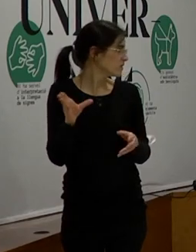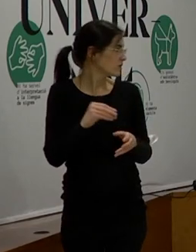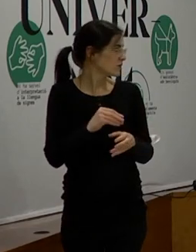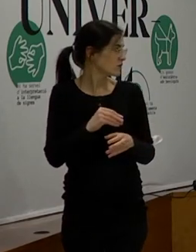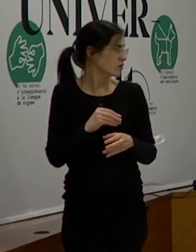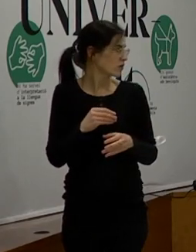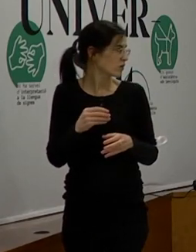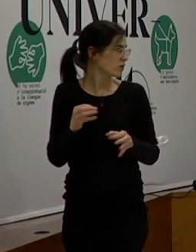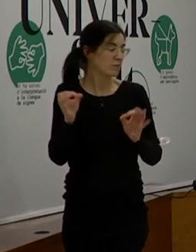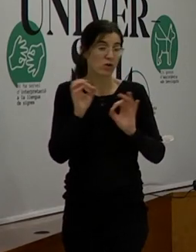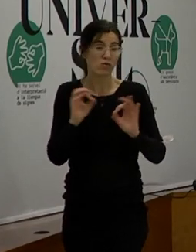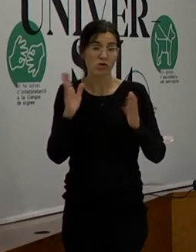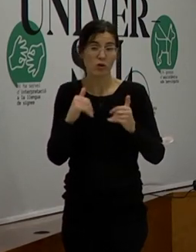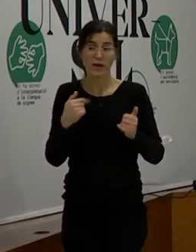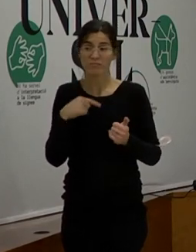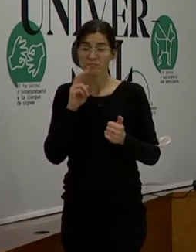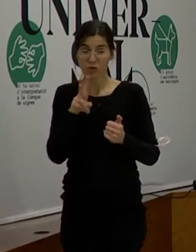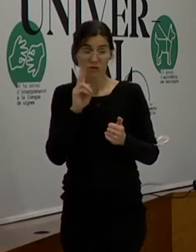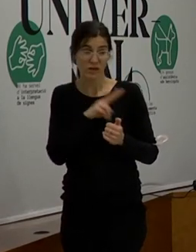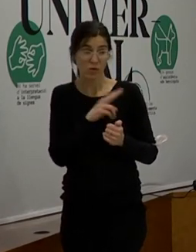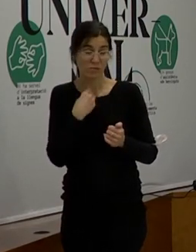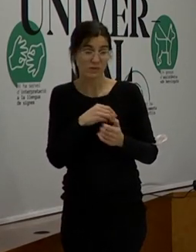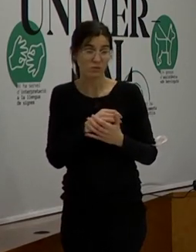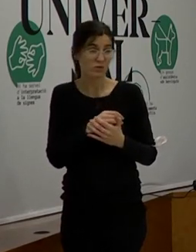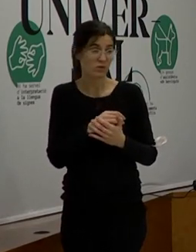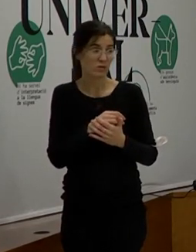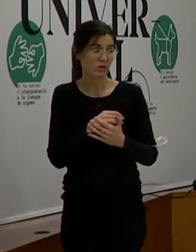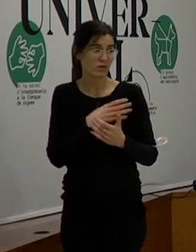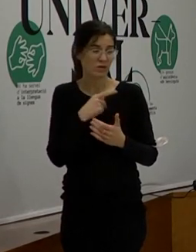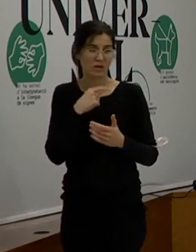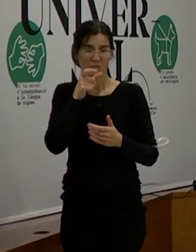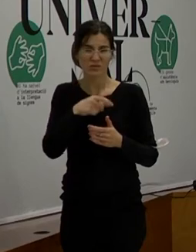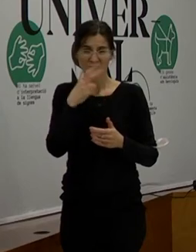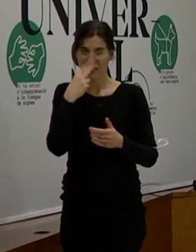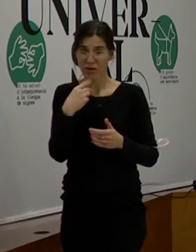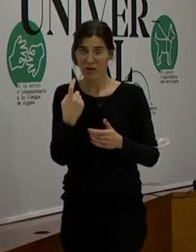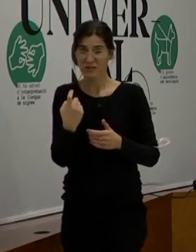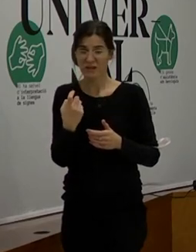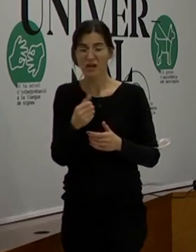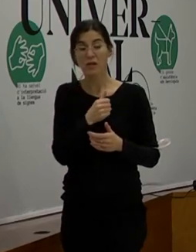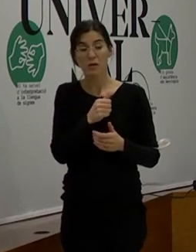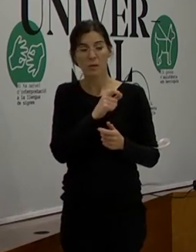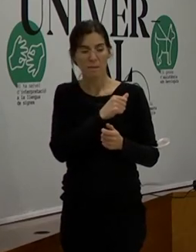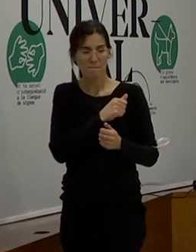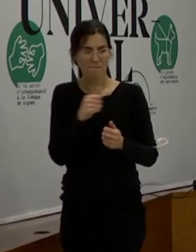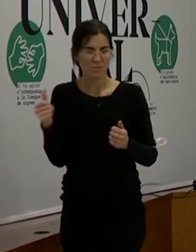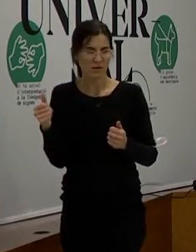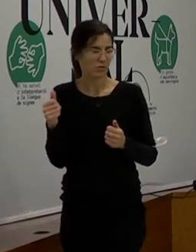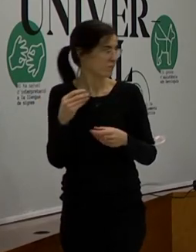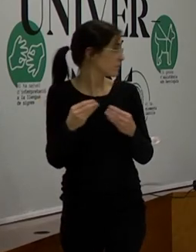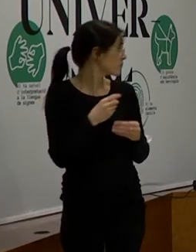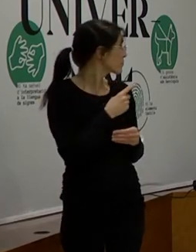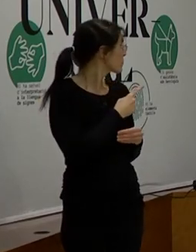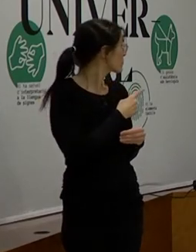ho veieu? O sigui, estem veient una mica que el cec necessita. En canvi, els primers guals que es van fer,